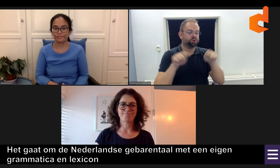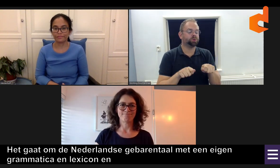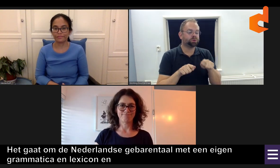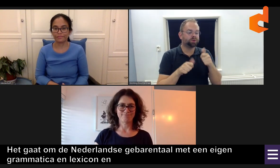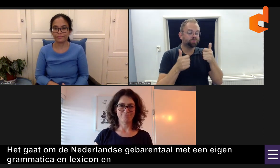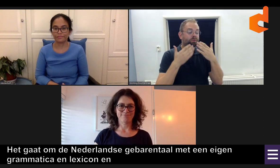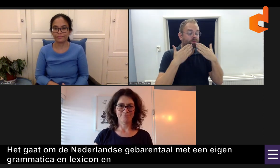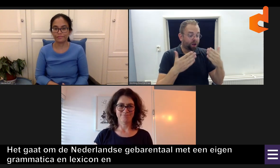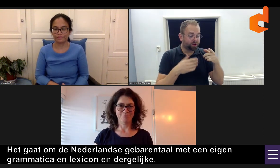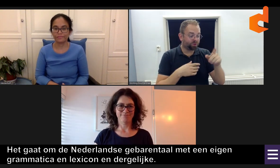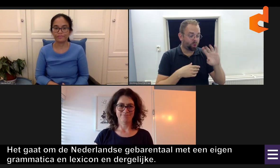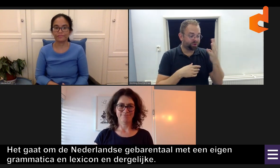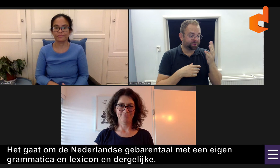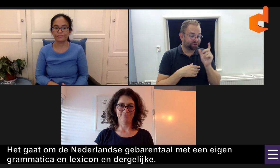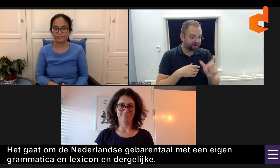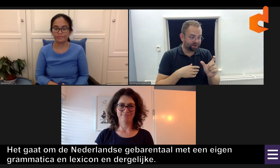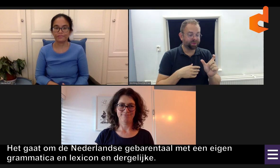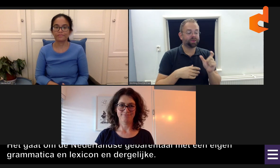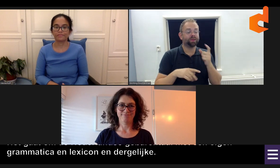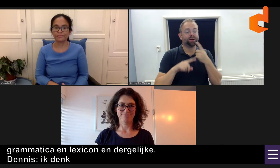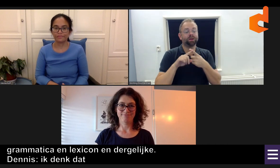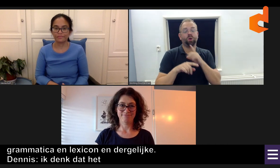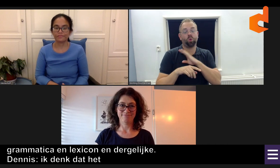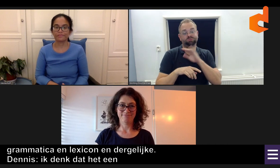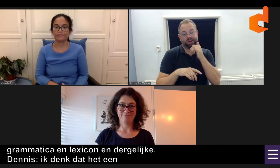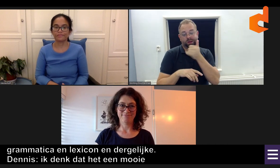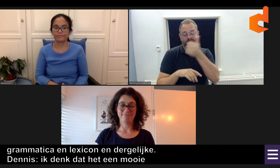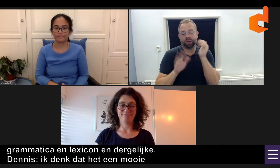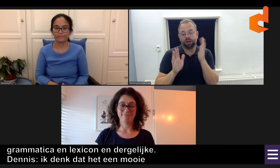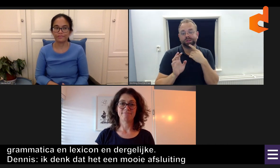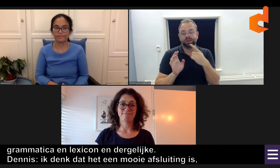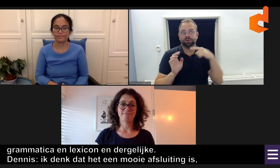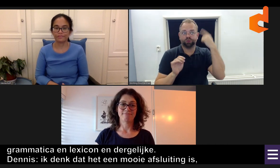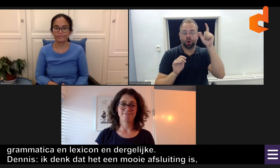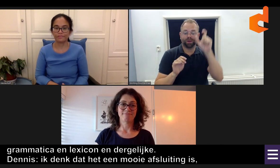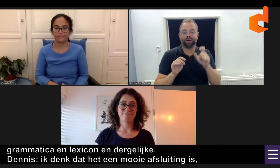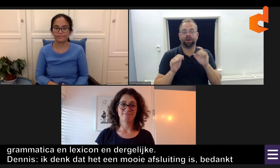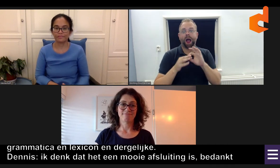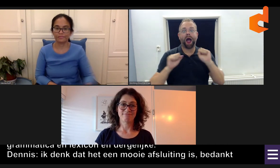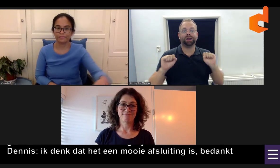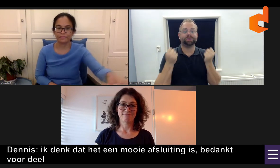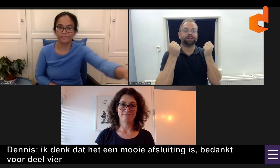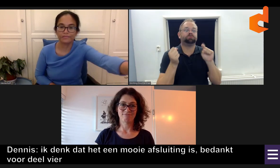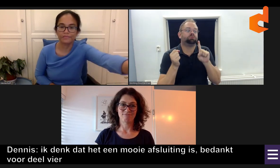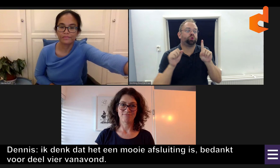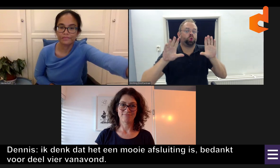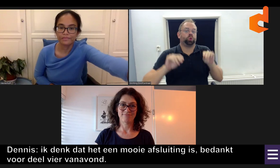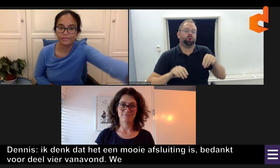Dennis, nou, dat denk dat dat een mooie afsluiting is. Bedankt voor deel 4 vanavond. En we hebben het gezegd, hè,